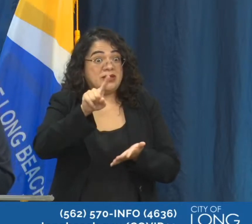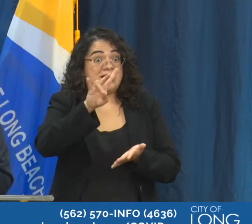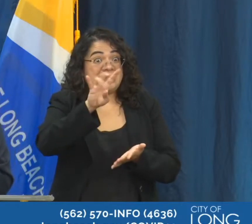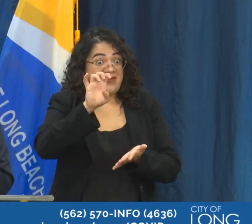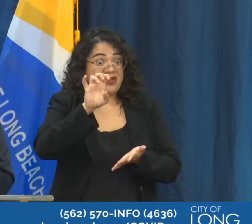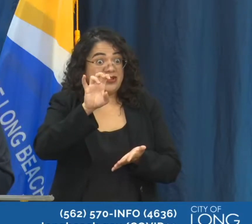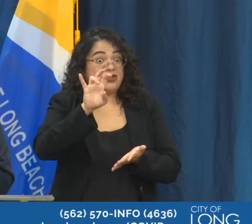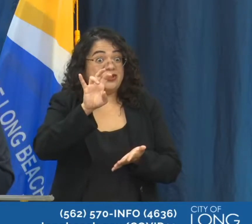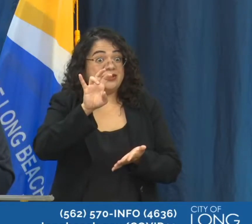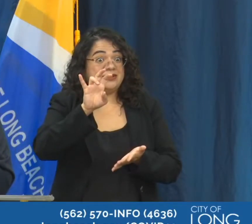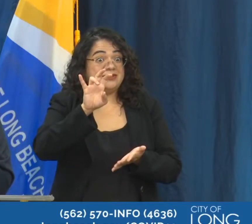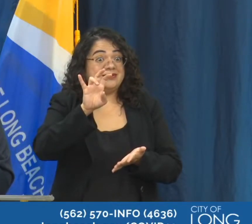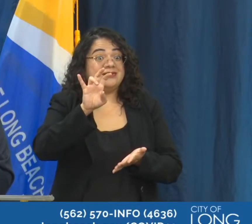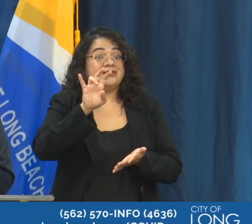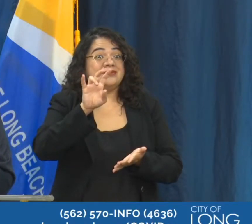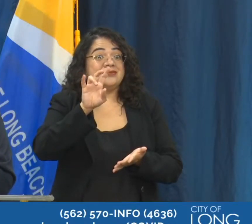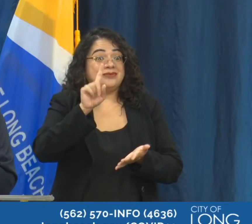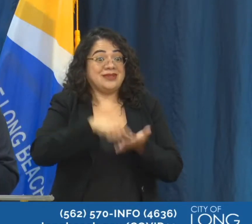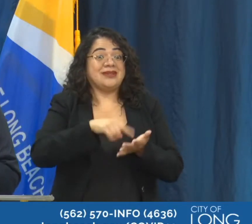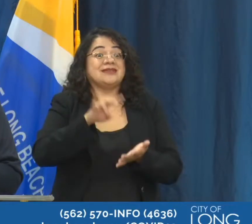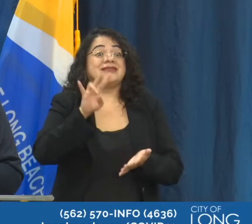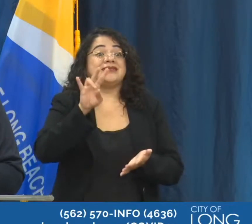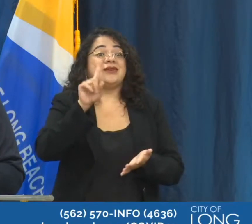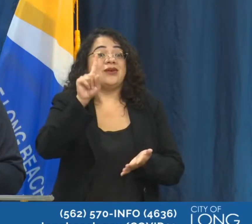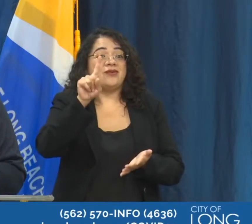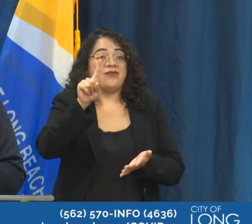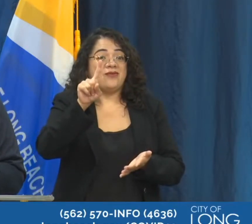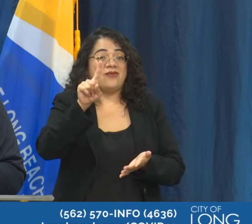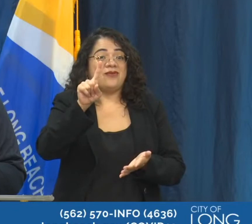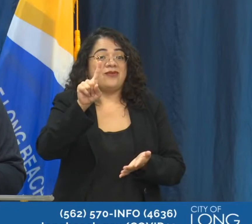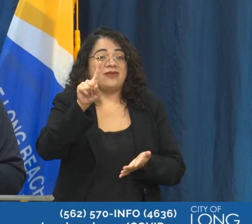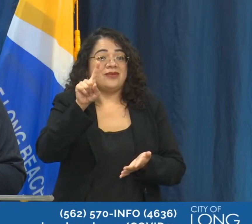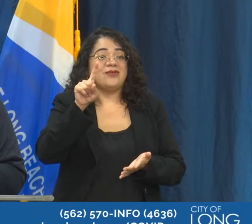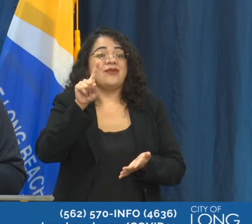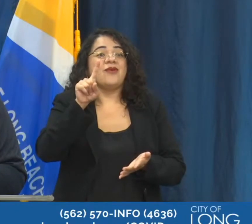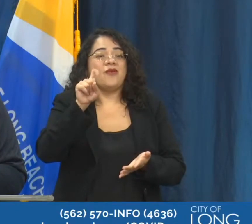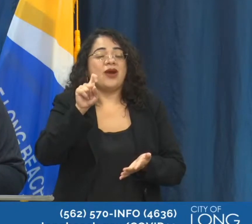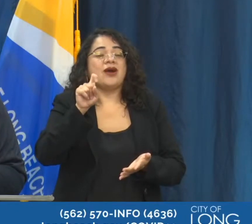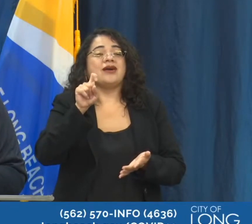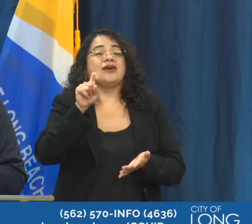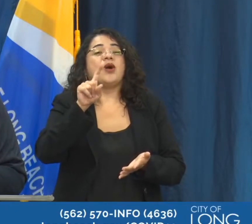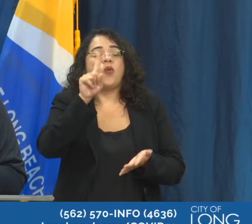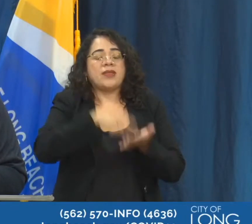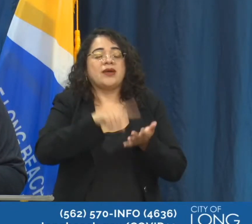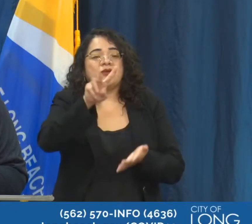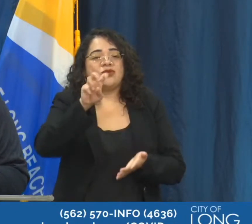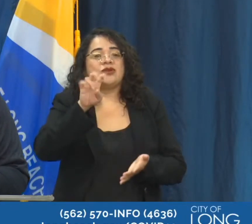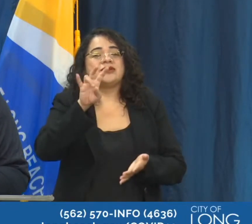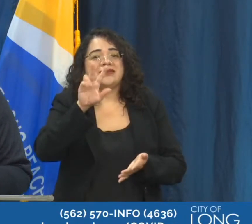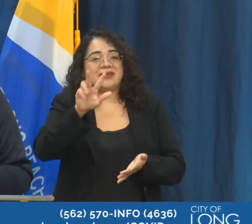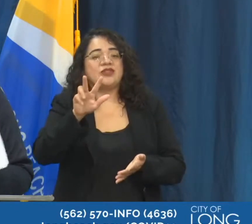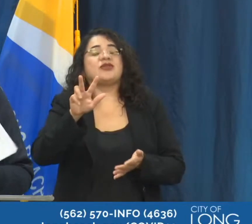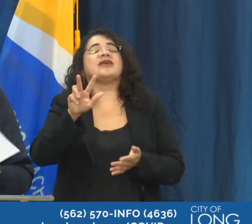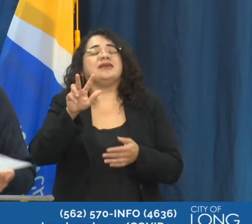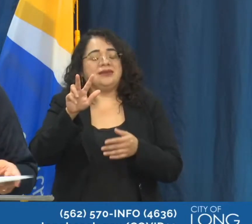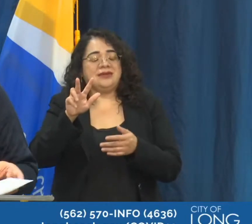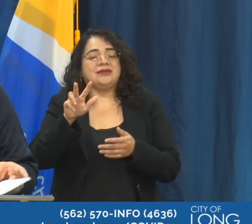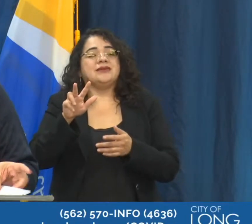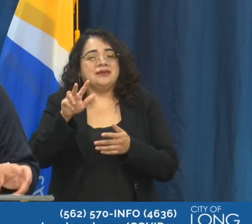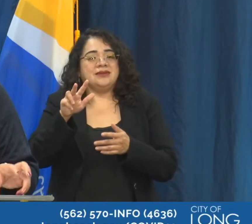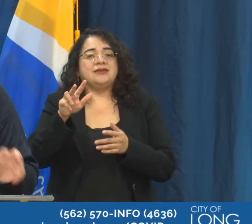ciento desi seis residents de la ciudad de long beach a ochenta y nueve de esas muertes un sido en centros ветira de largo plazo